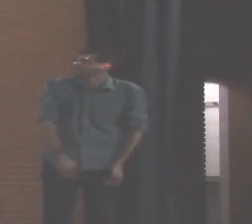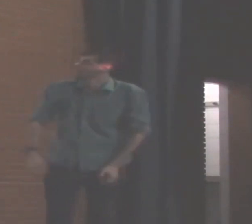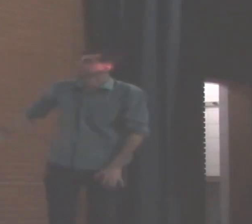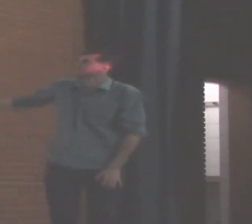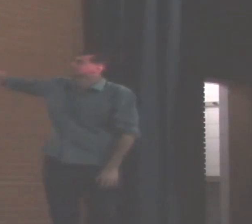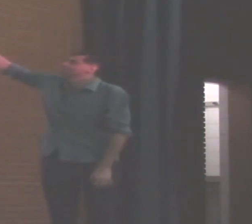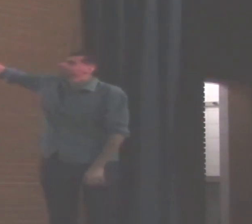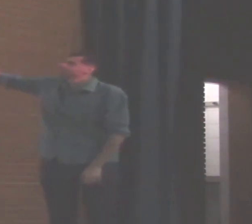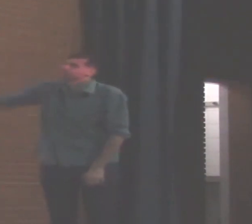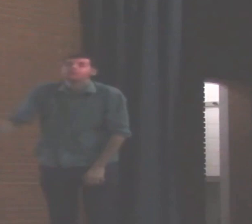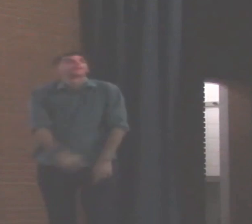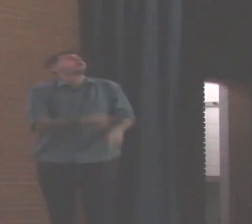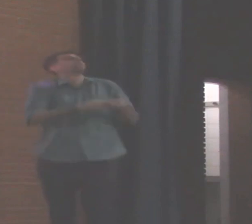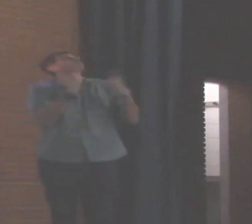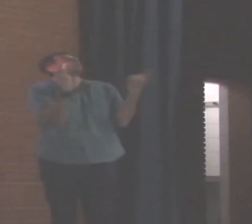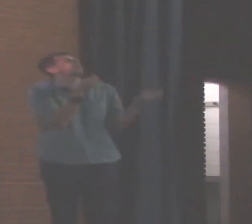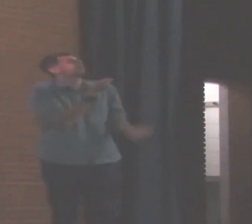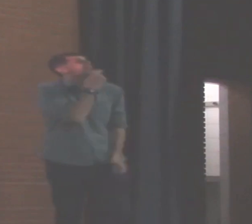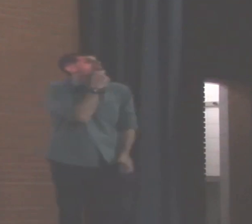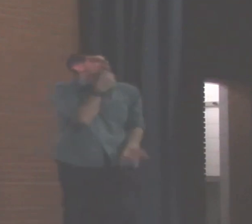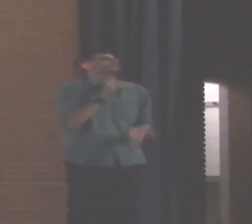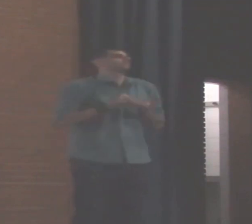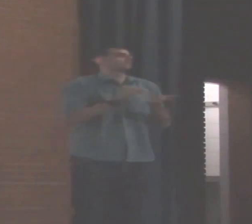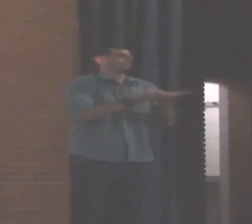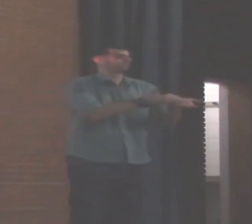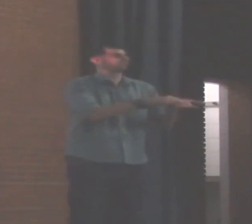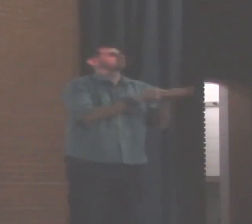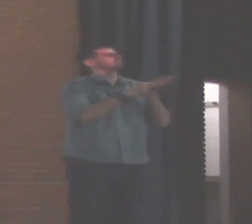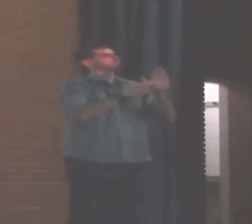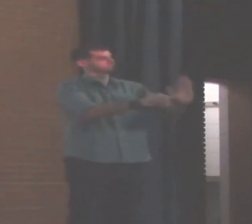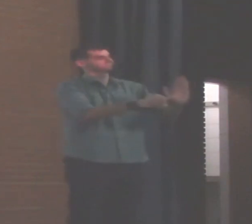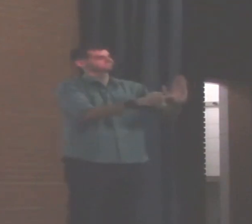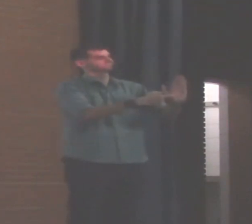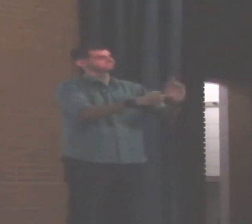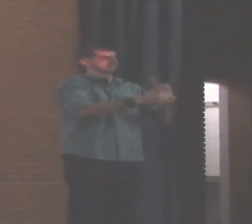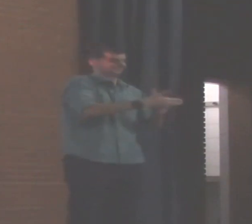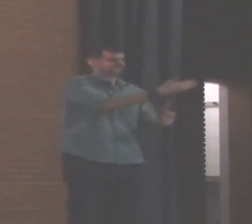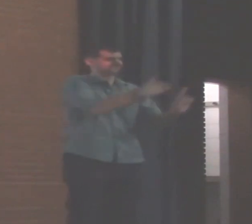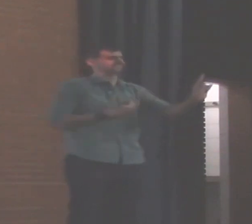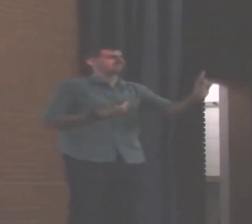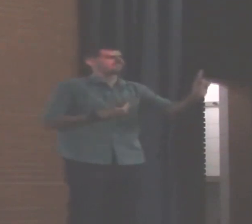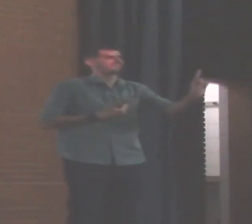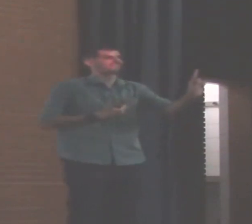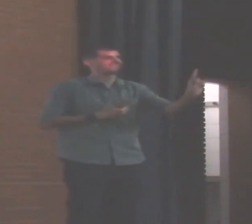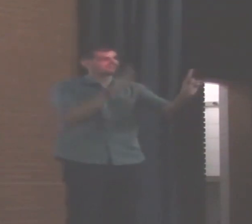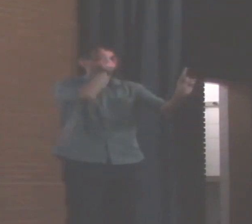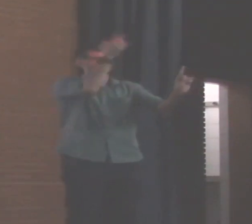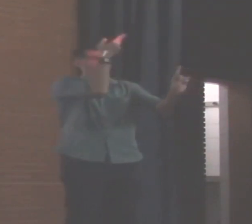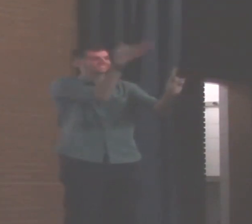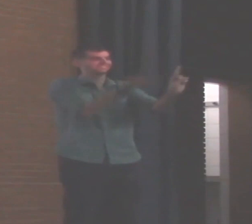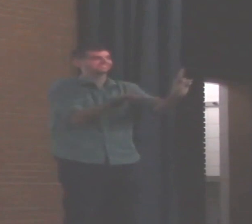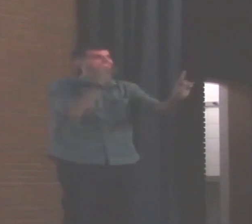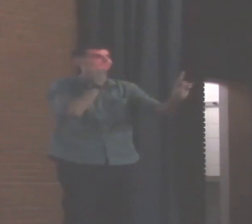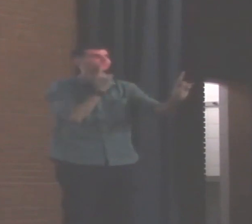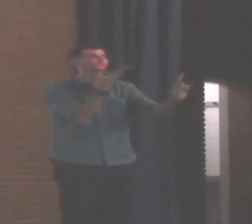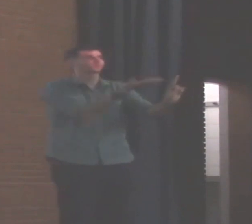desse reconhecimento, né, de todo esse histórico, mas a gente, como vimos aqui, ainda falta o surdo